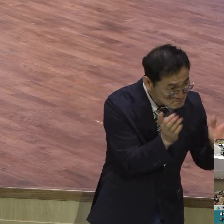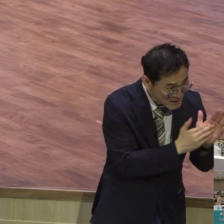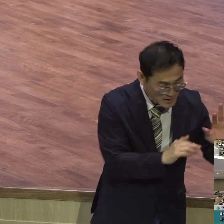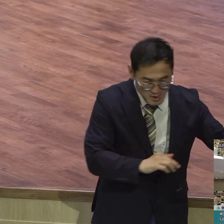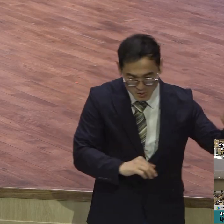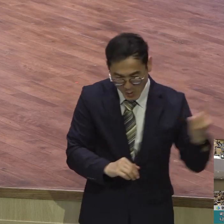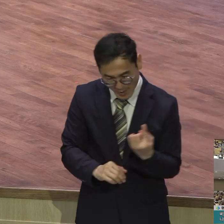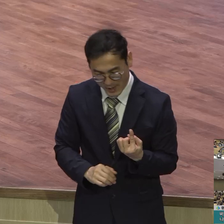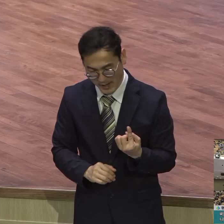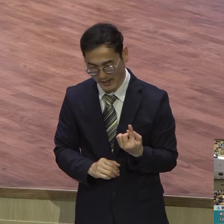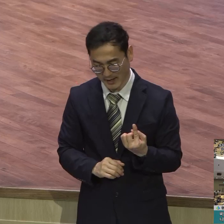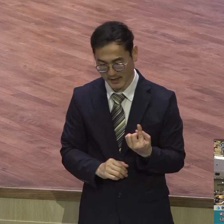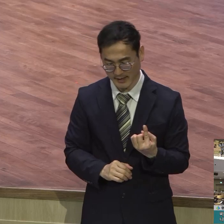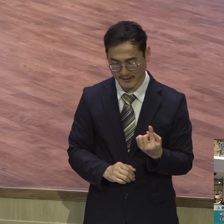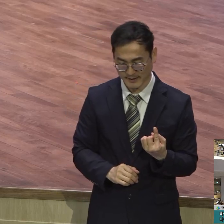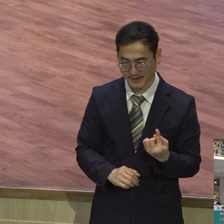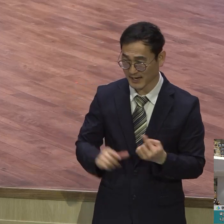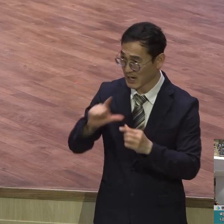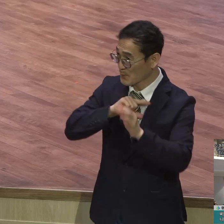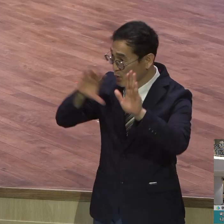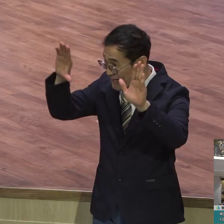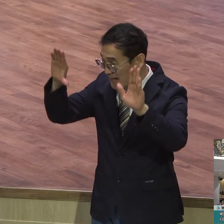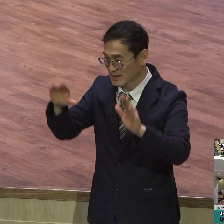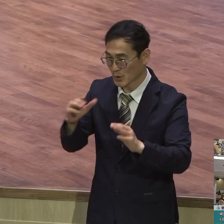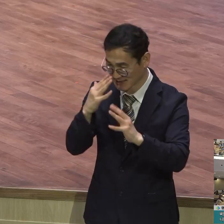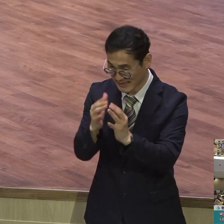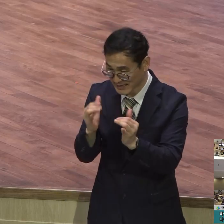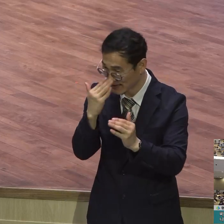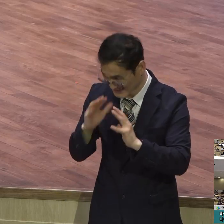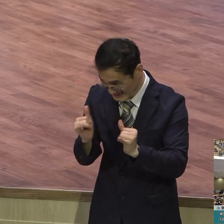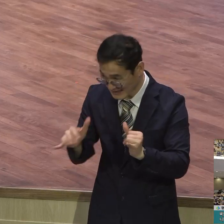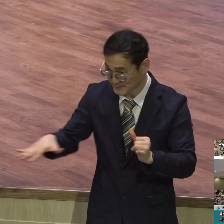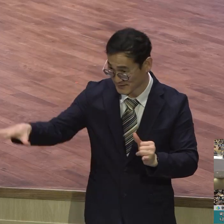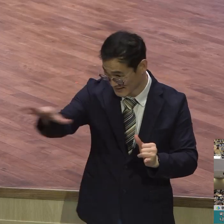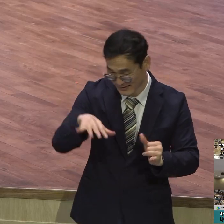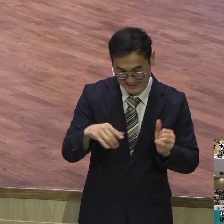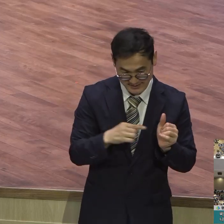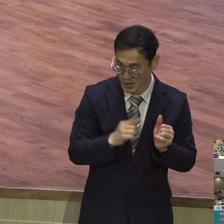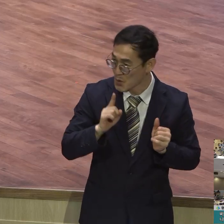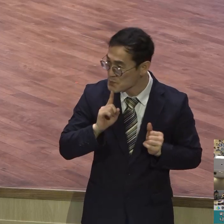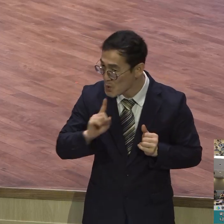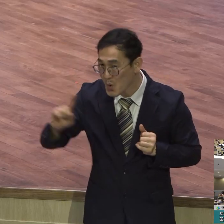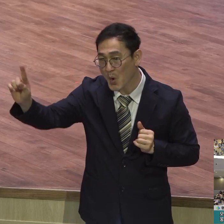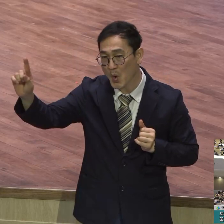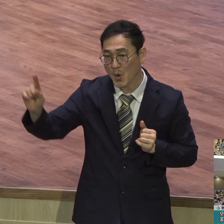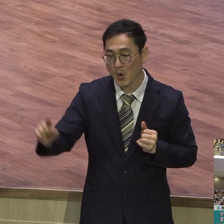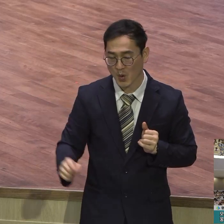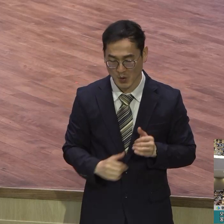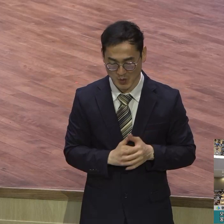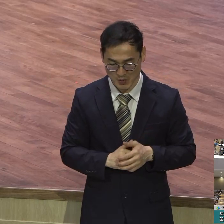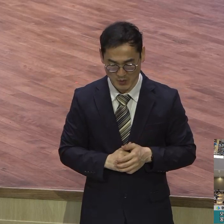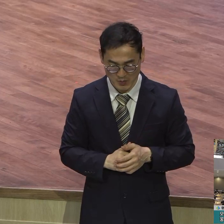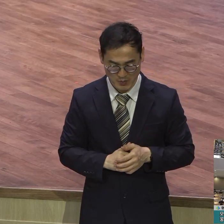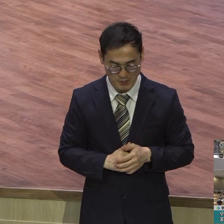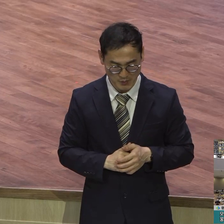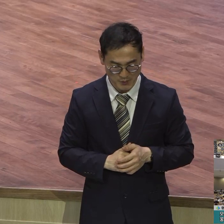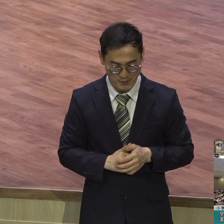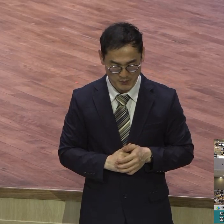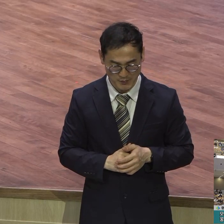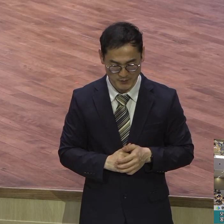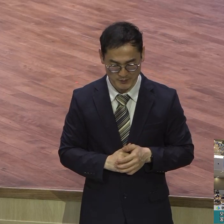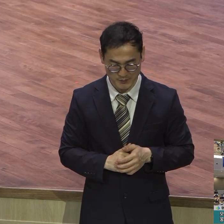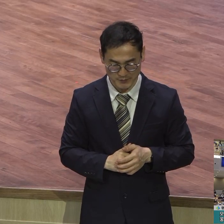이르렀 모셔와 아론과 이스라엘 온 애종에게 나와 그들에게 보고하고 그 땅에 과일을 보이고 모셔에게